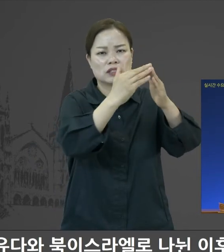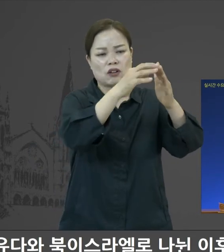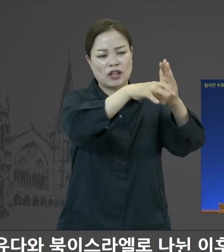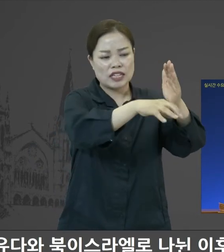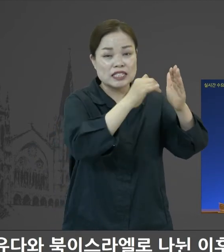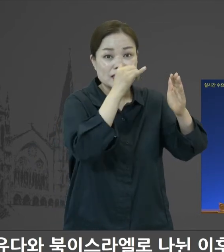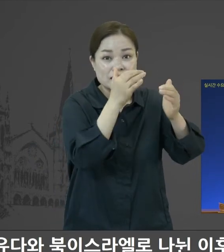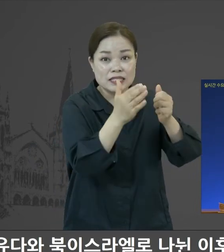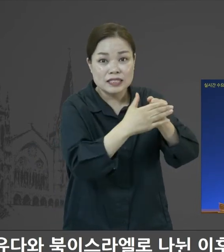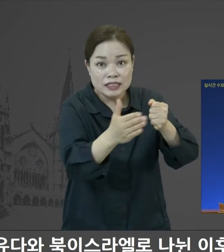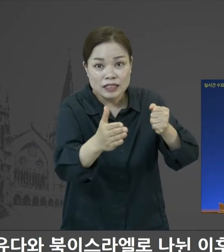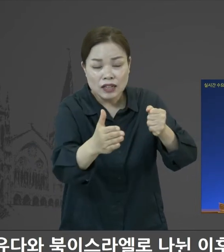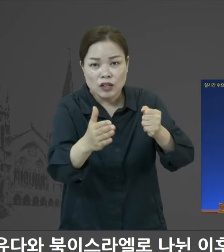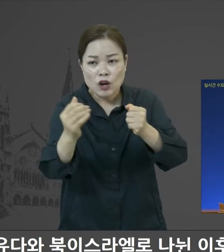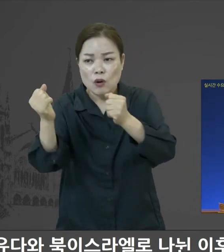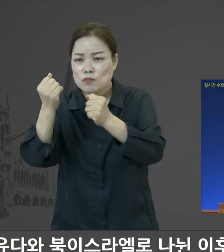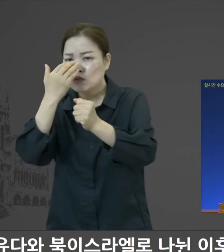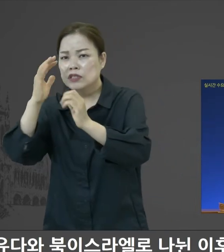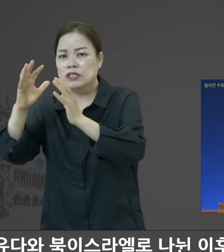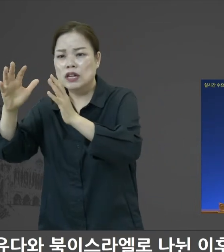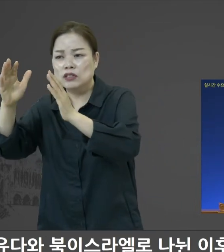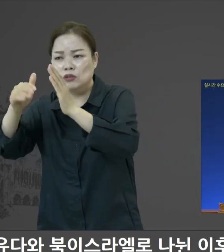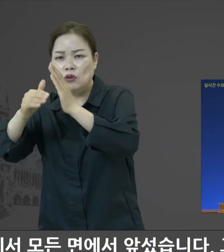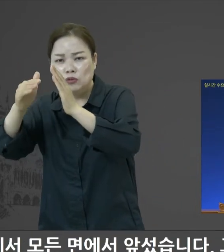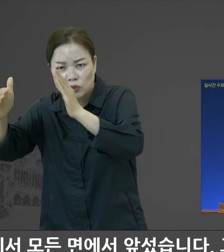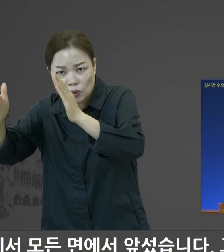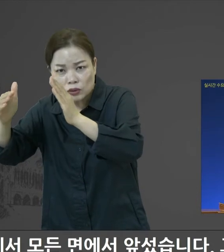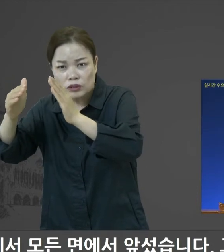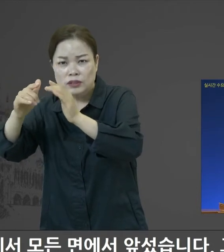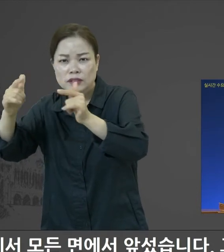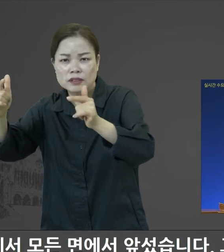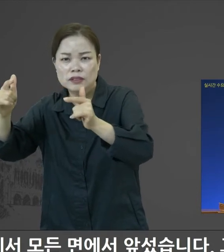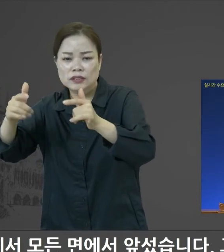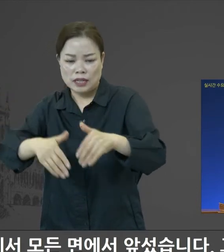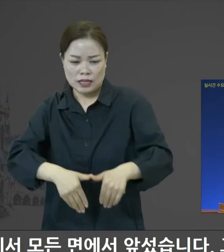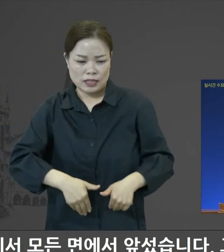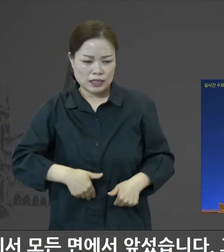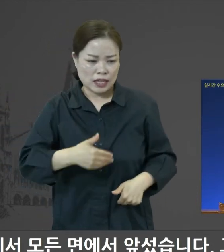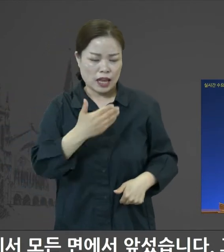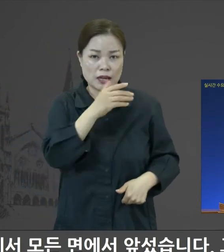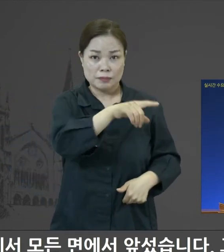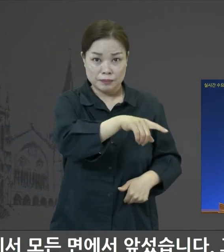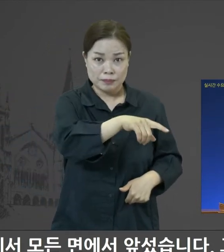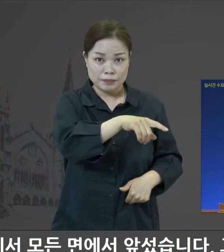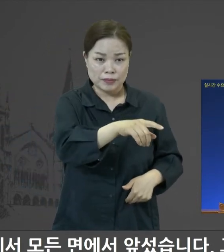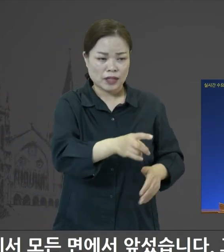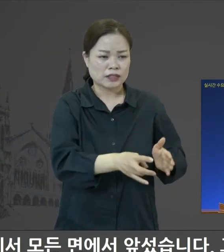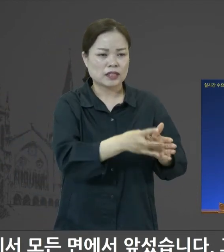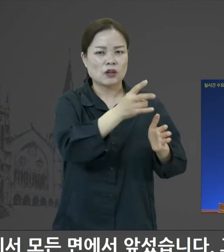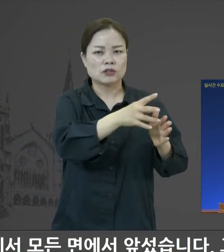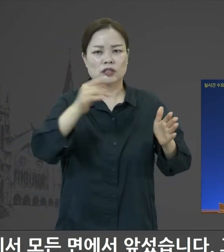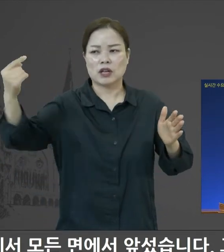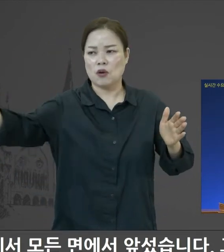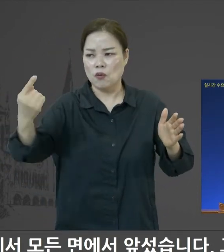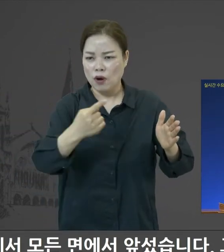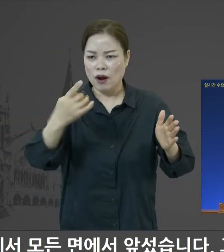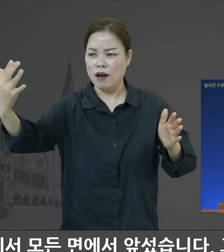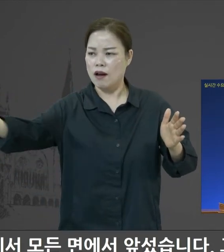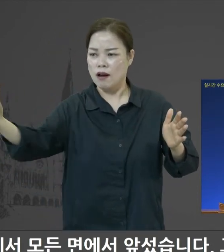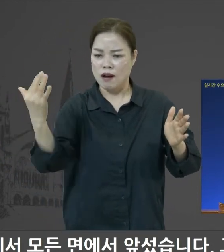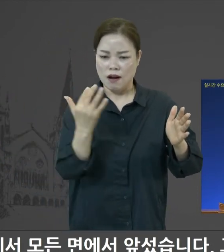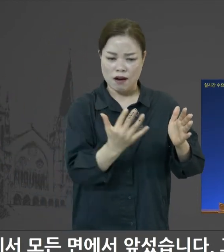보니 북이스라엘 성도들이 매번 남유다에 있는 예루살렘 성전에 가서 예배를 드리는 거예요.